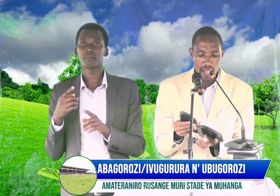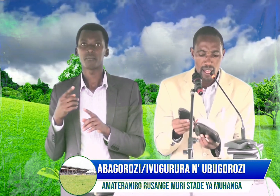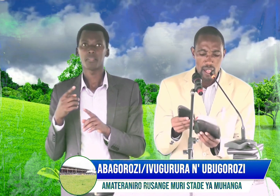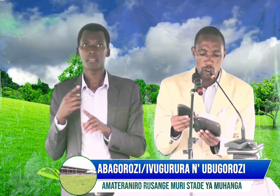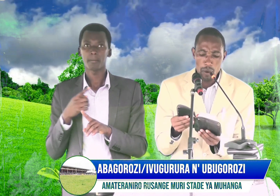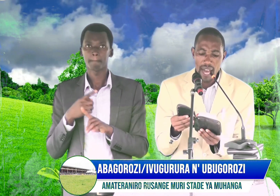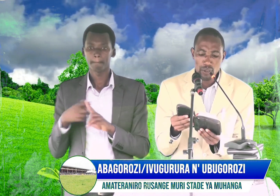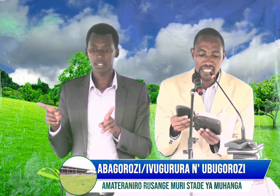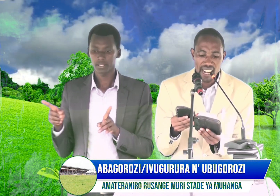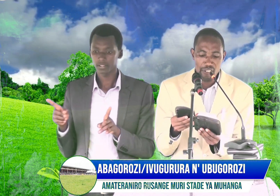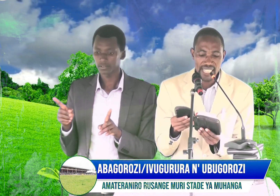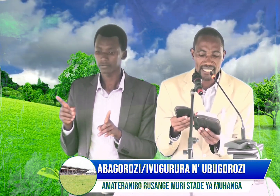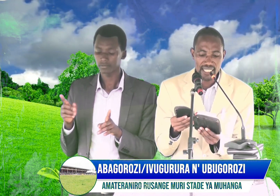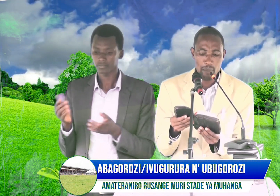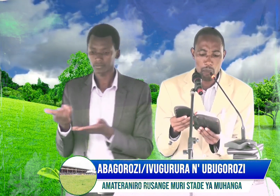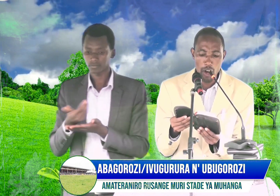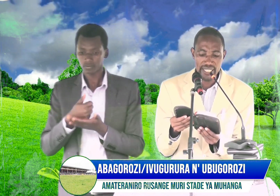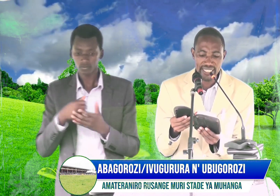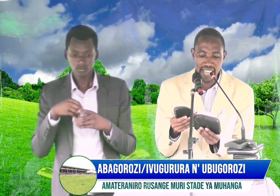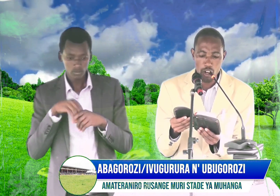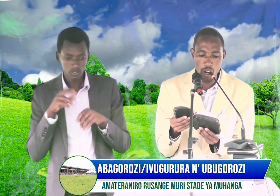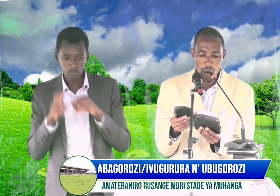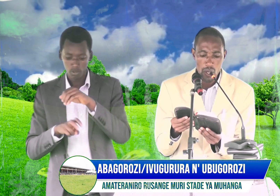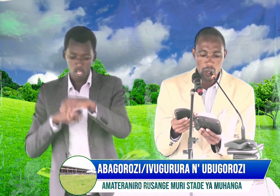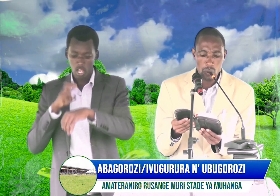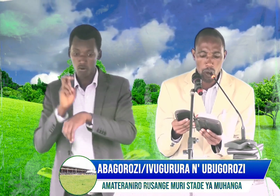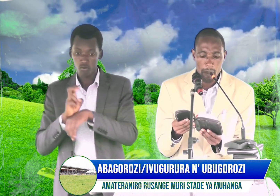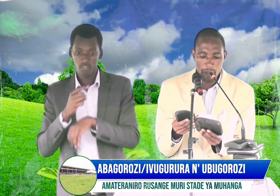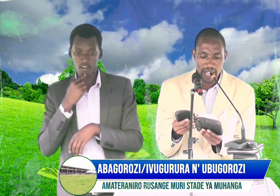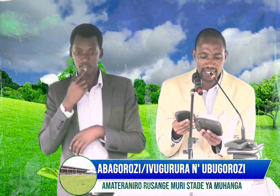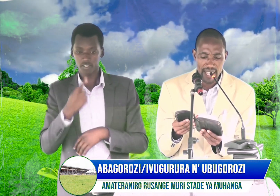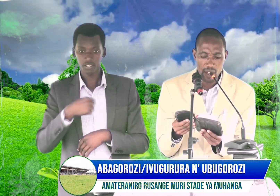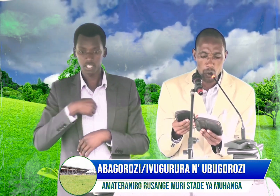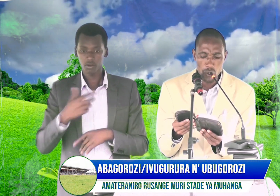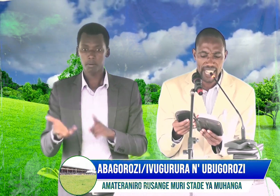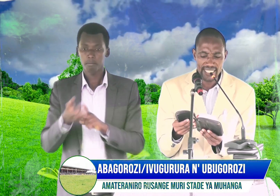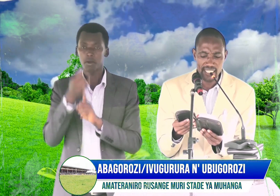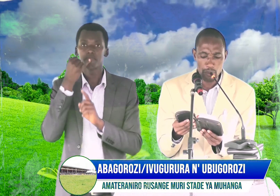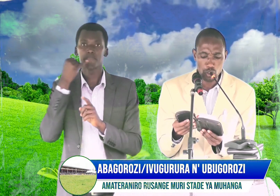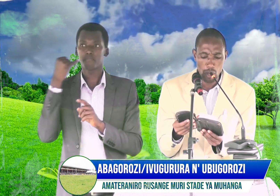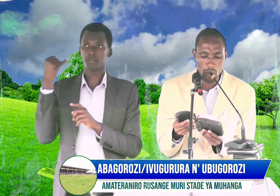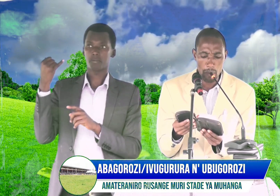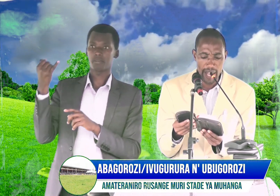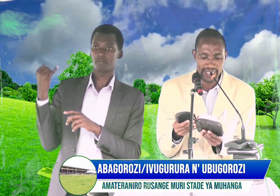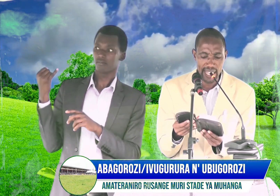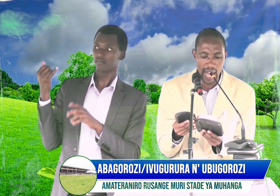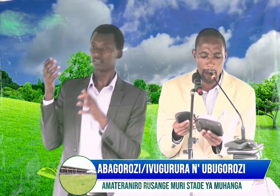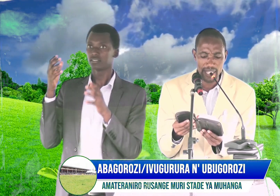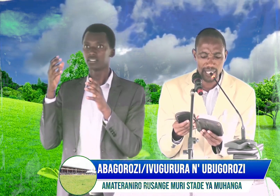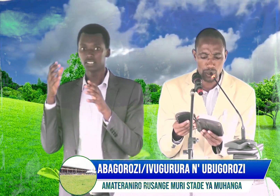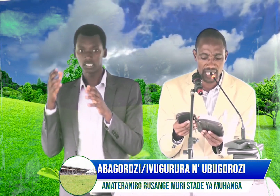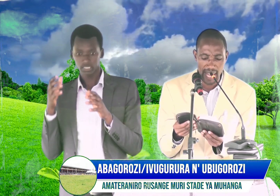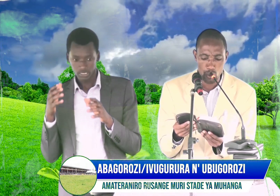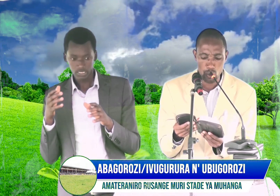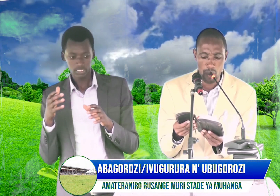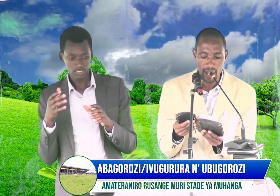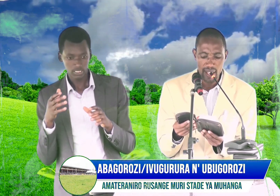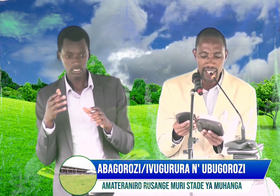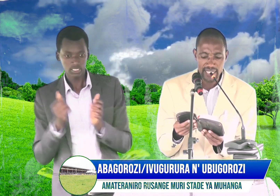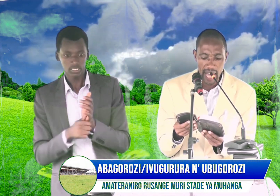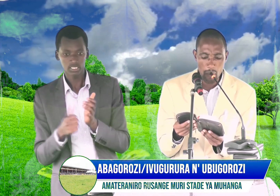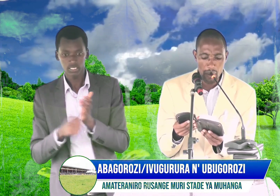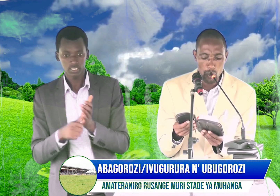none umuhanuzi aravuze ati mbonye ishyano kuko meze nk'ushakira imbuto mu mpeshyi ahamaze